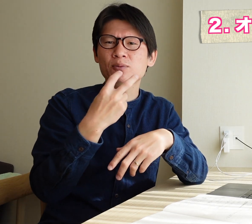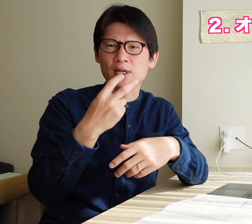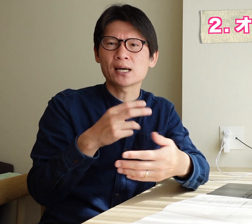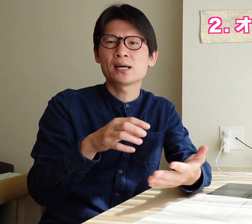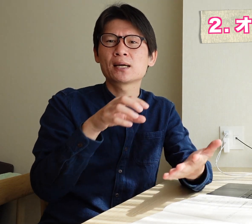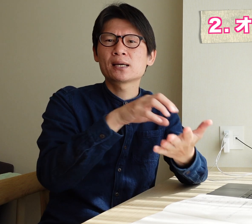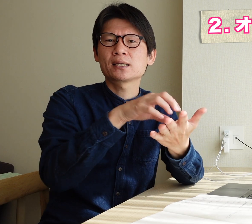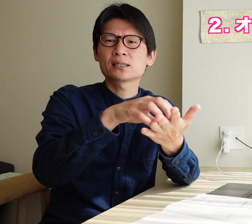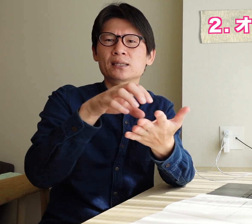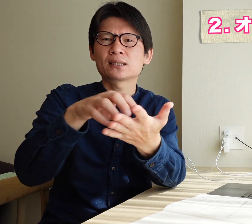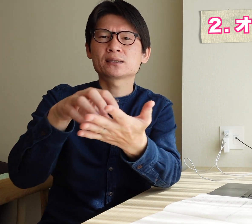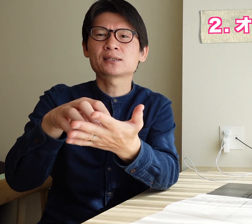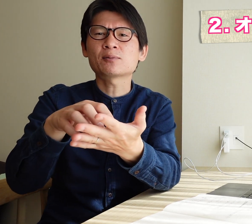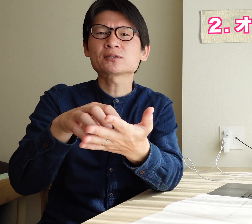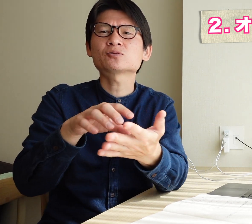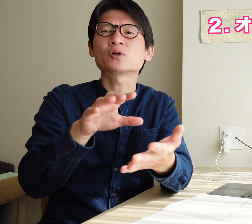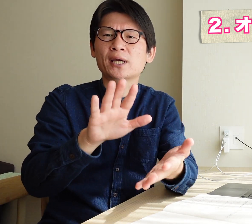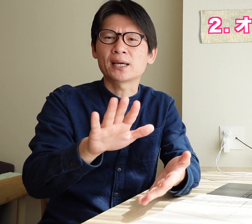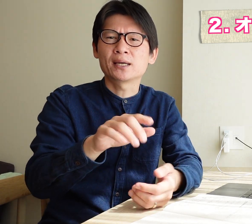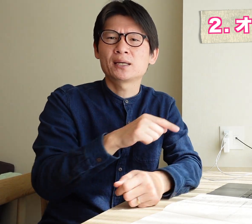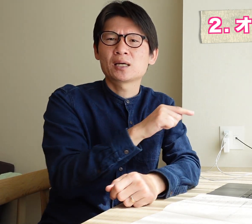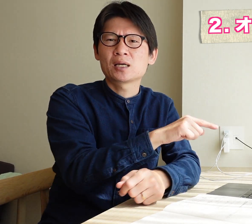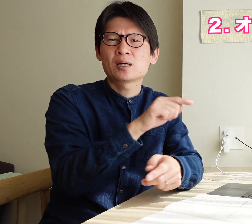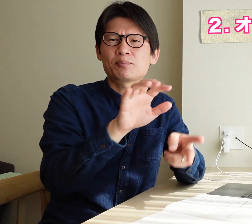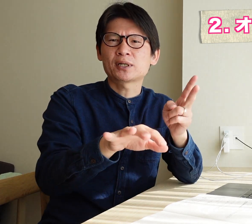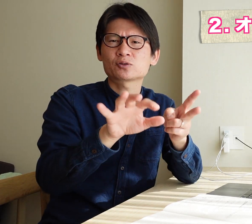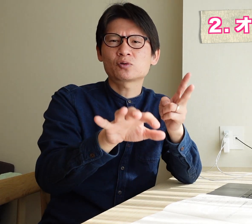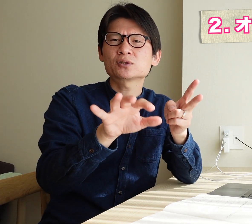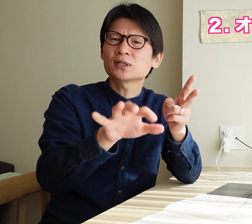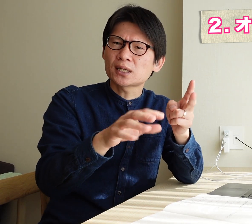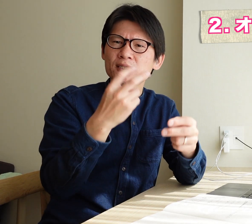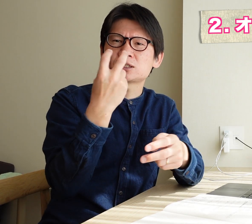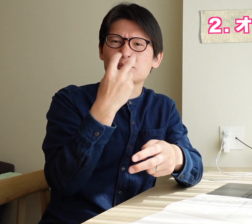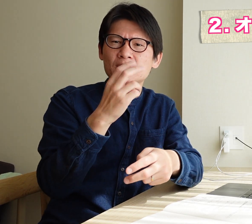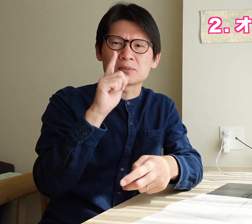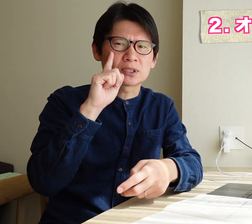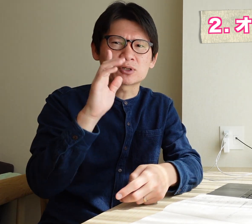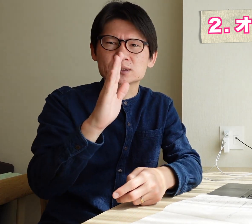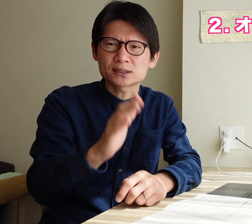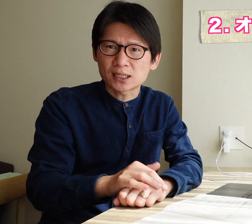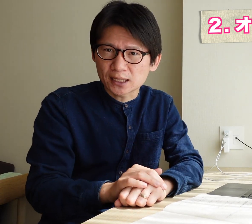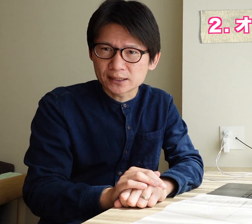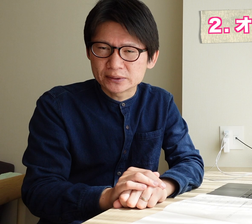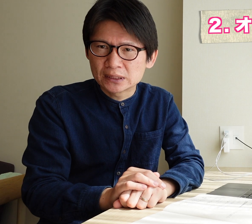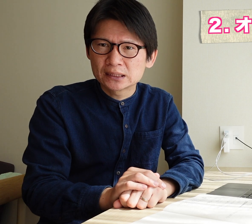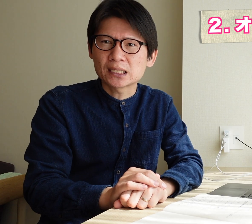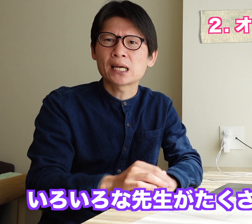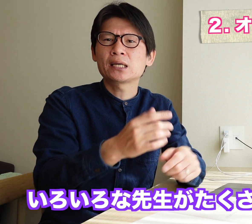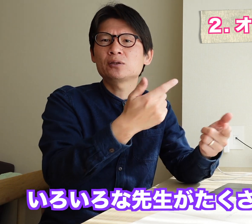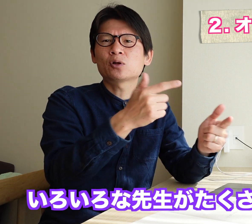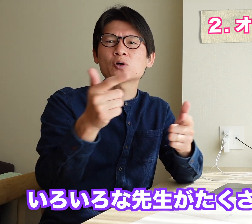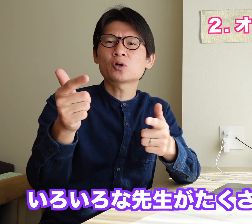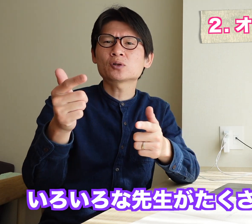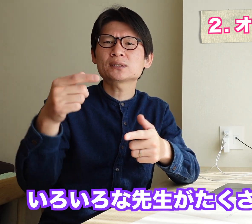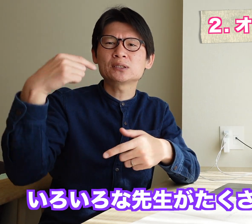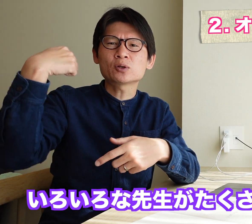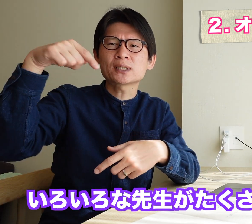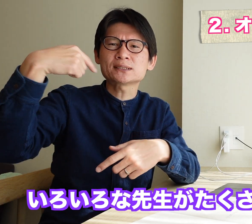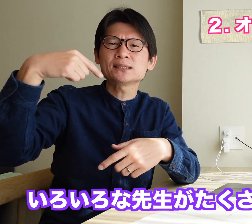ば出ますので、パソコンでね、調べてみてください。で、いろんな先生